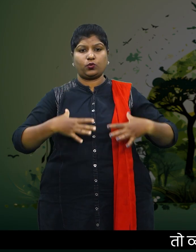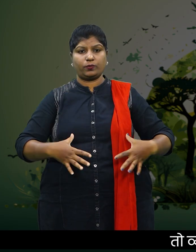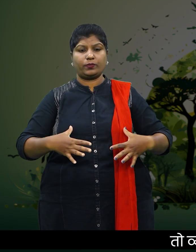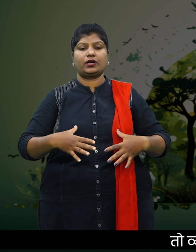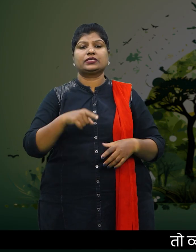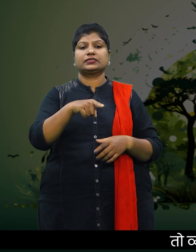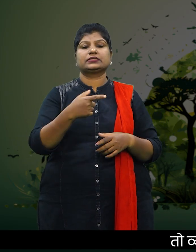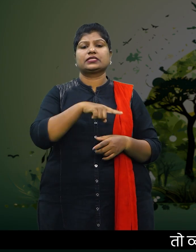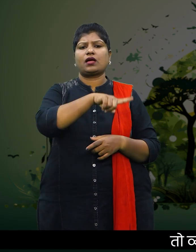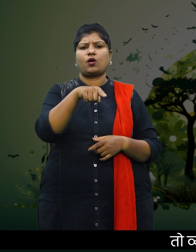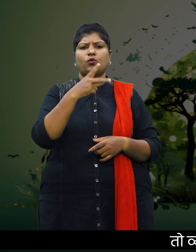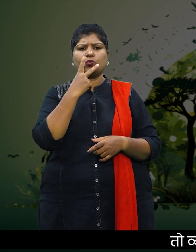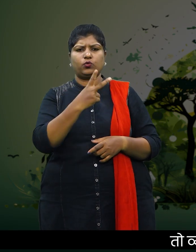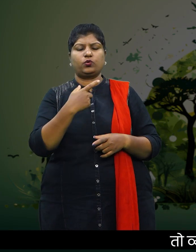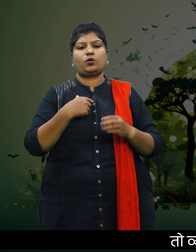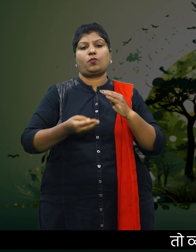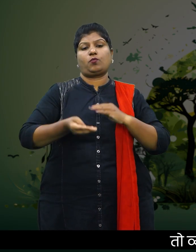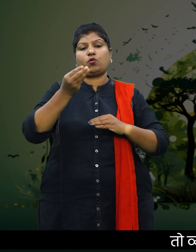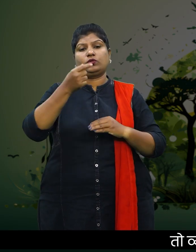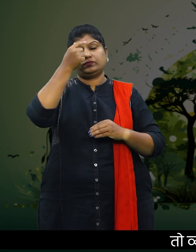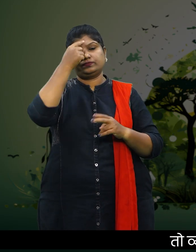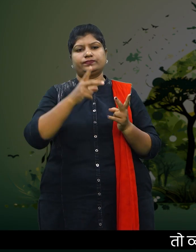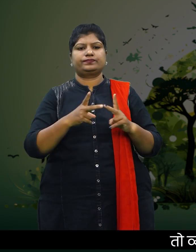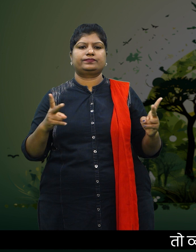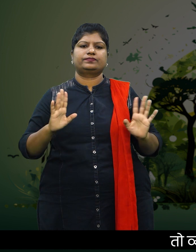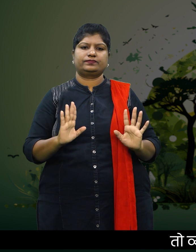तो व्यापक आणि भरलेला आहे.